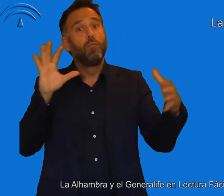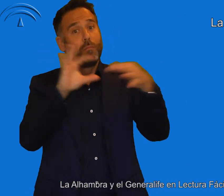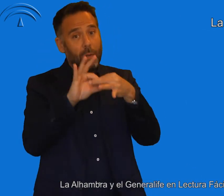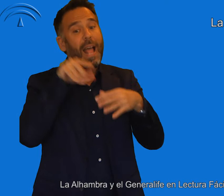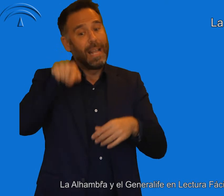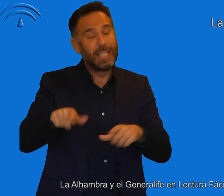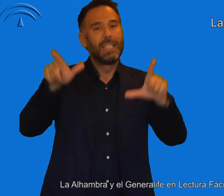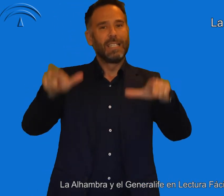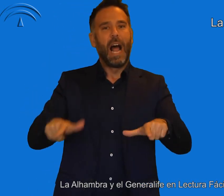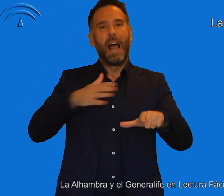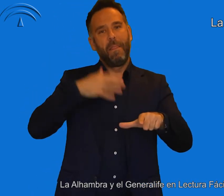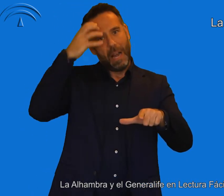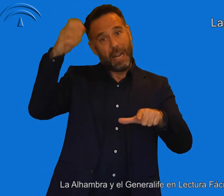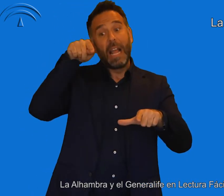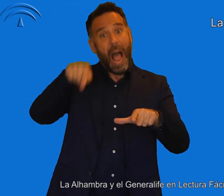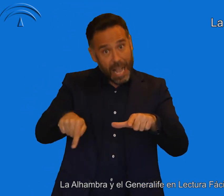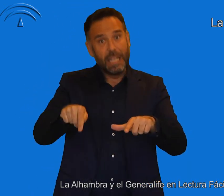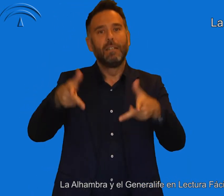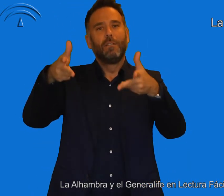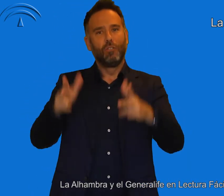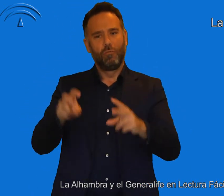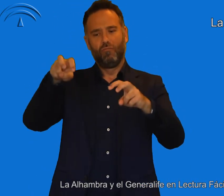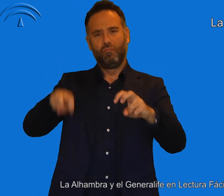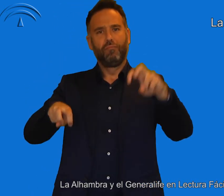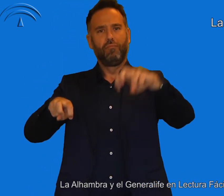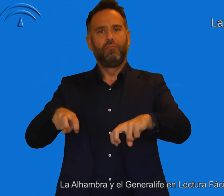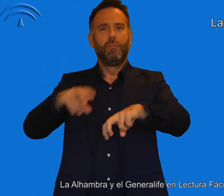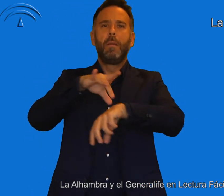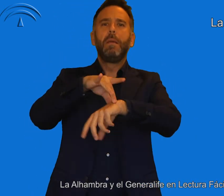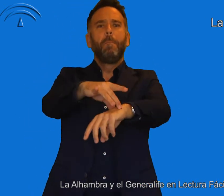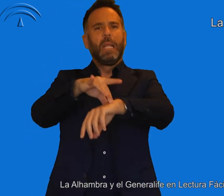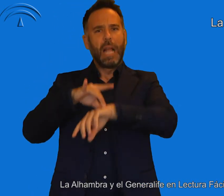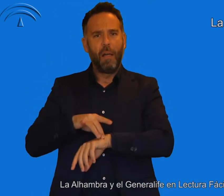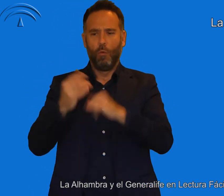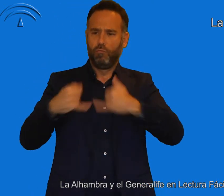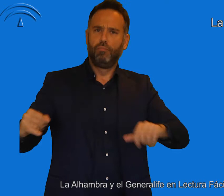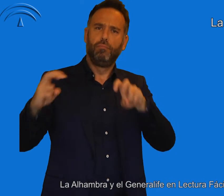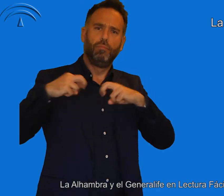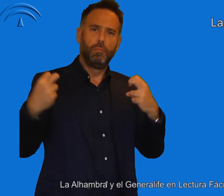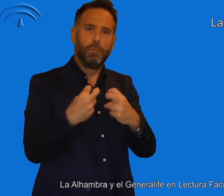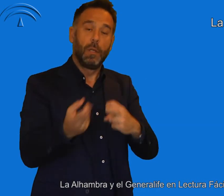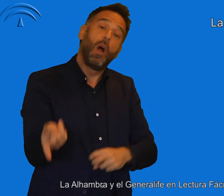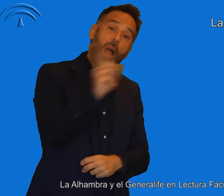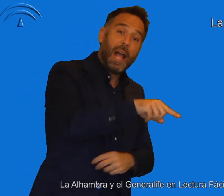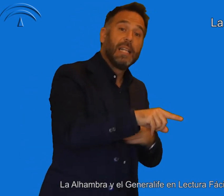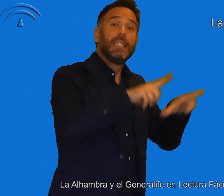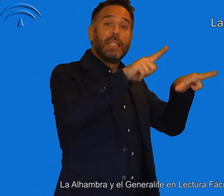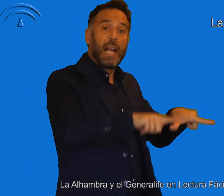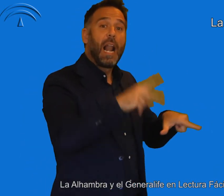la alcoba del sultán. Ahí se sentaba con sus invitados. La sala de las 2 hermanas pertenece